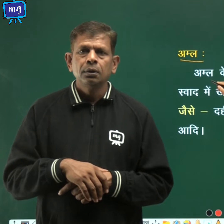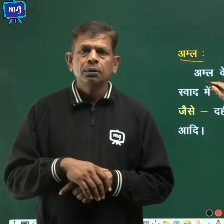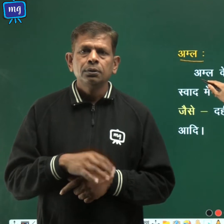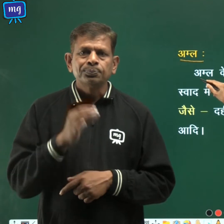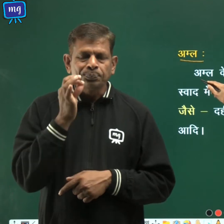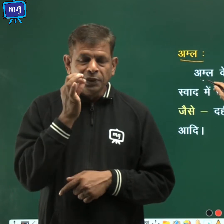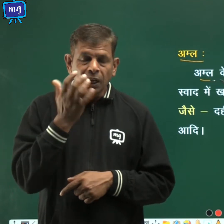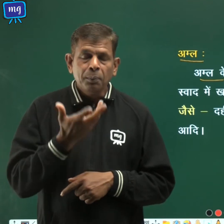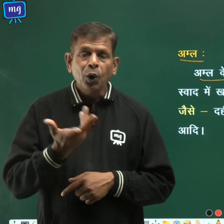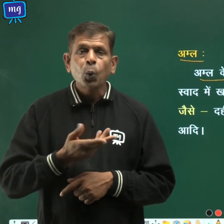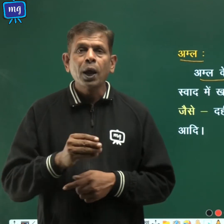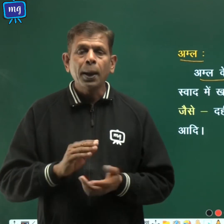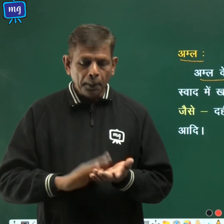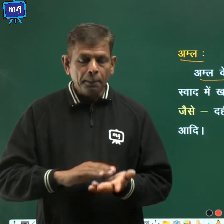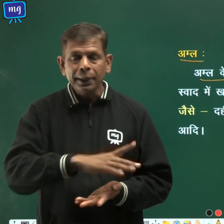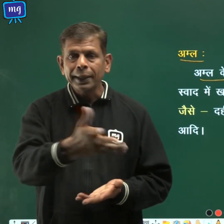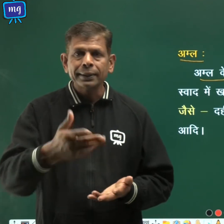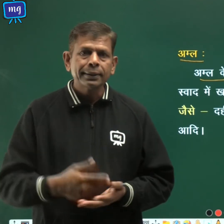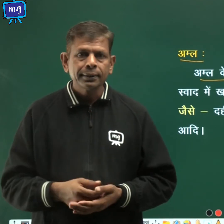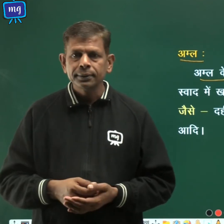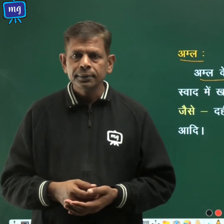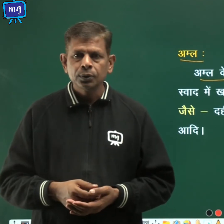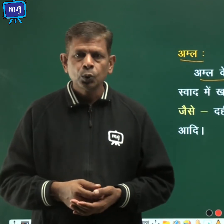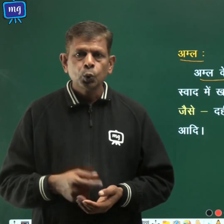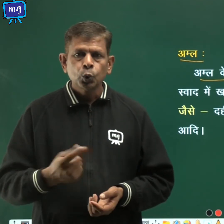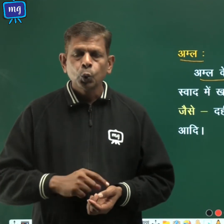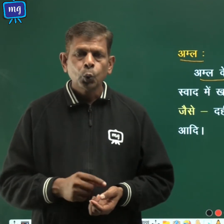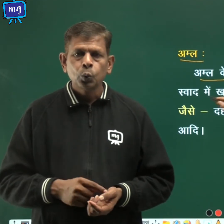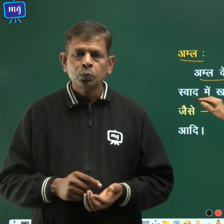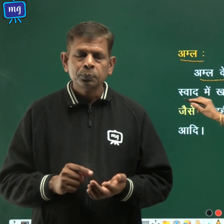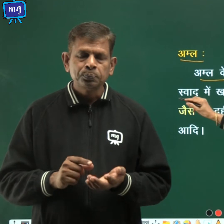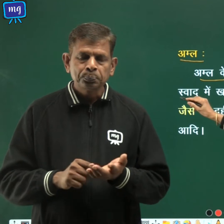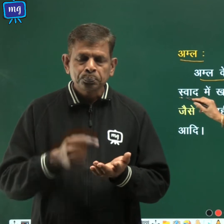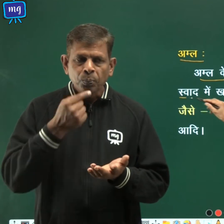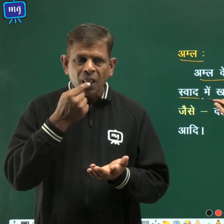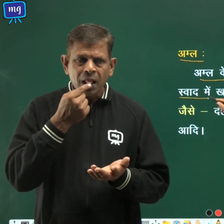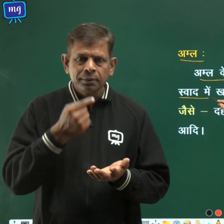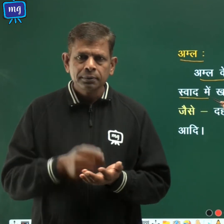अम्ल वे पदार्थ होते हैं जो स्वाद में